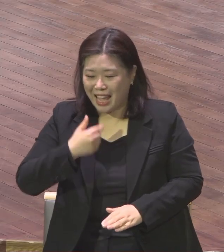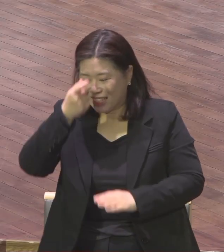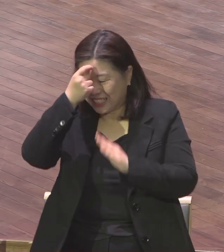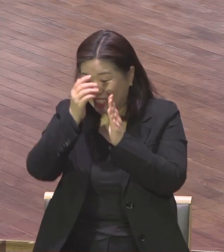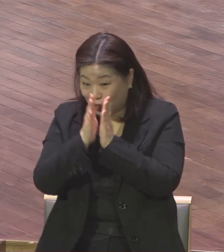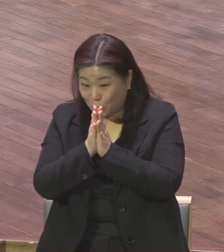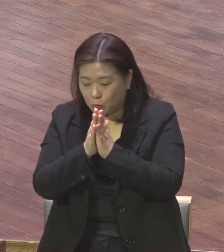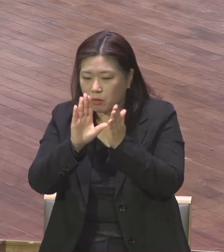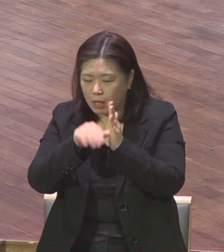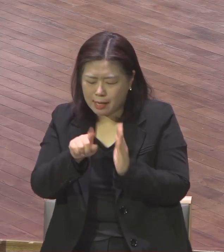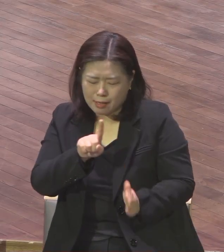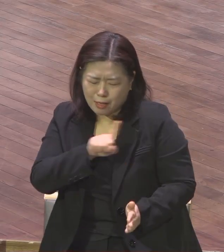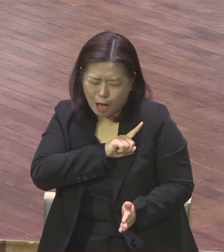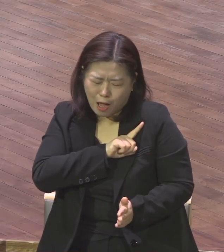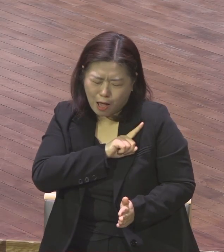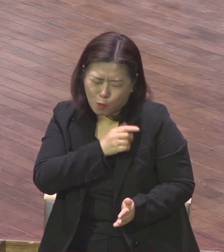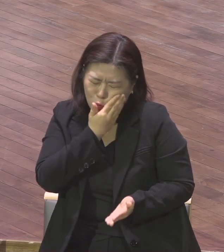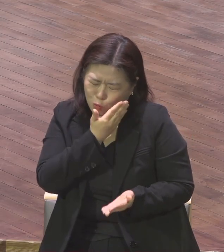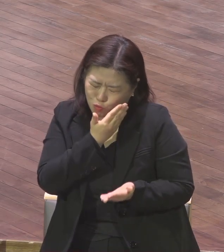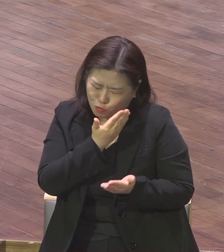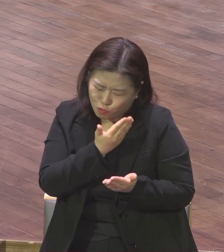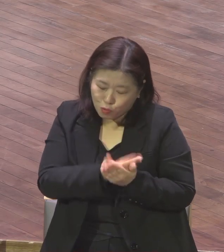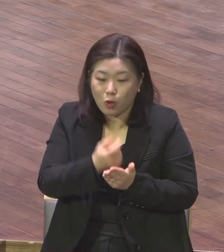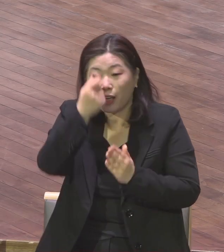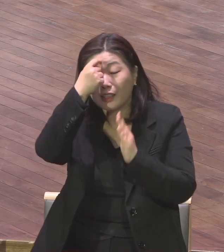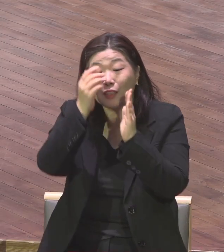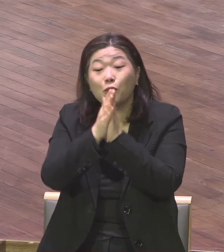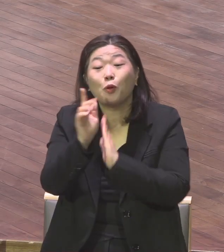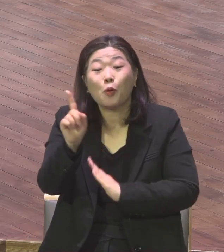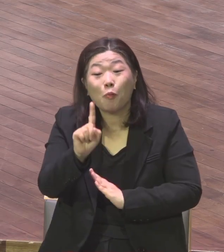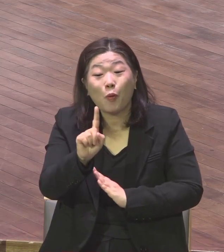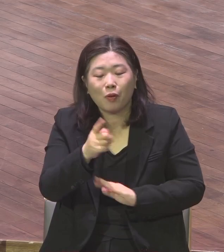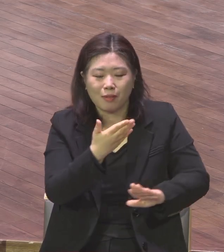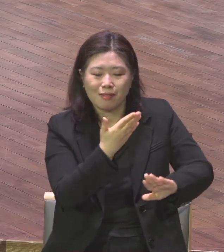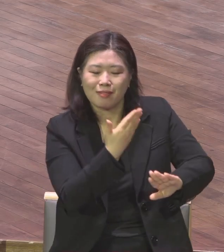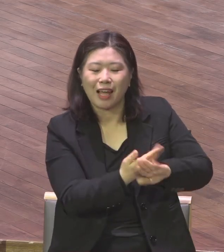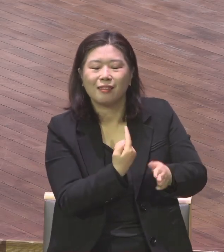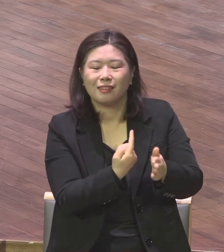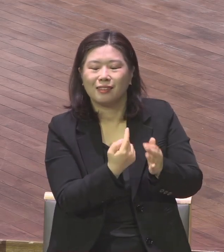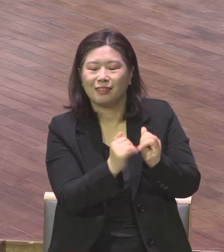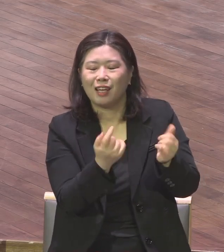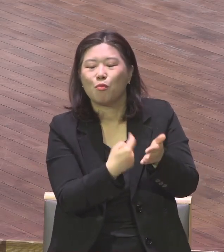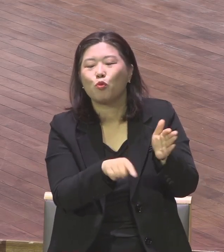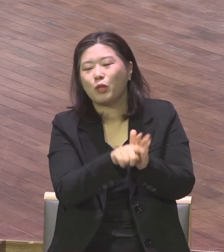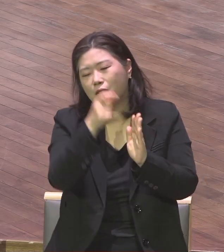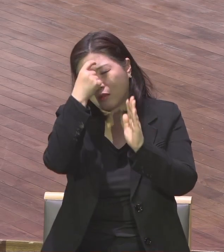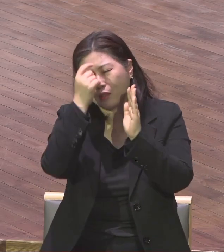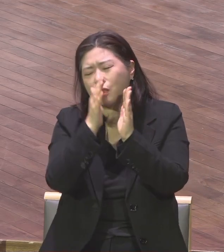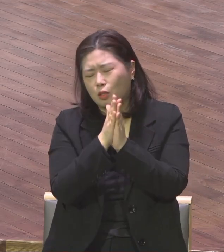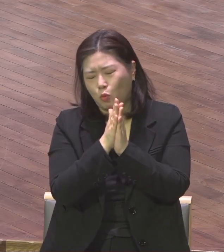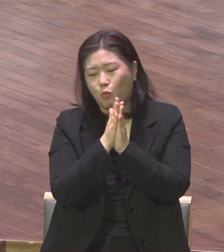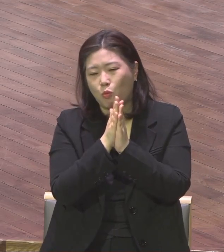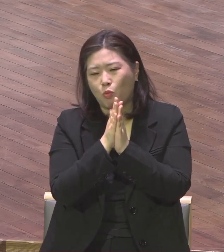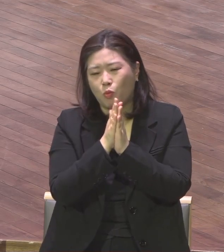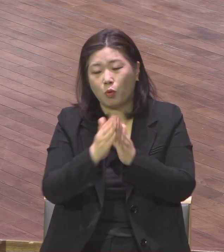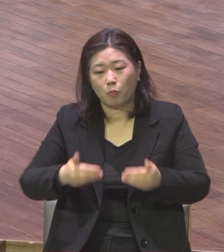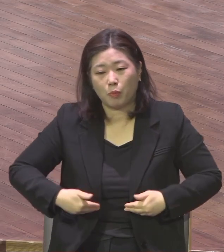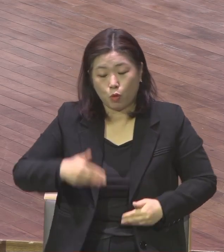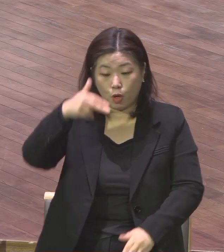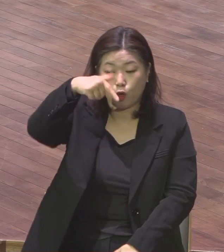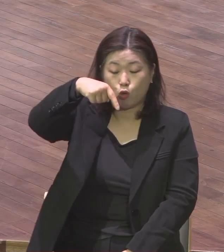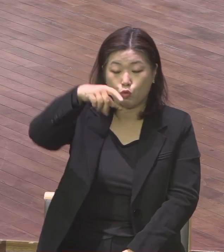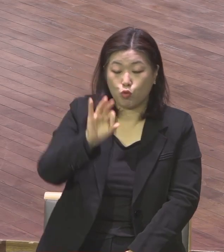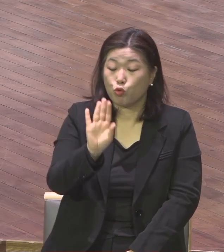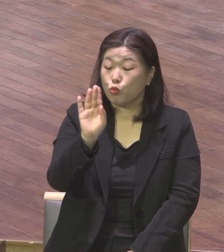오늘 본문 제목 보니까 우리 모두가 서로 뭐요? 정보 기도 공동체가 돼야 된다. 서로 정보,